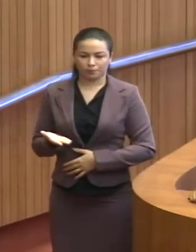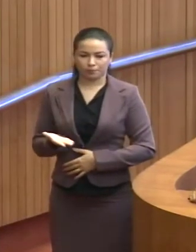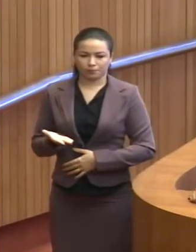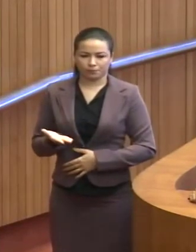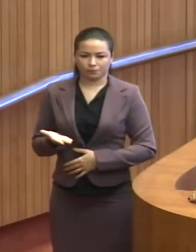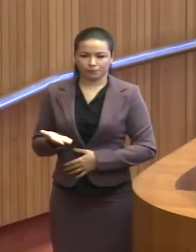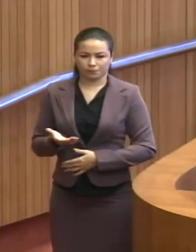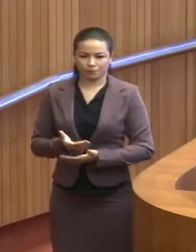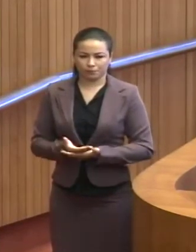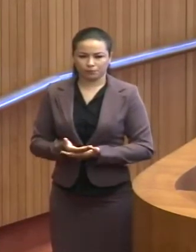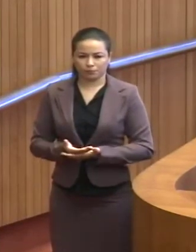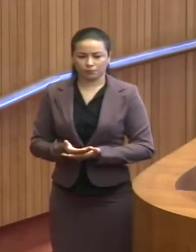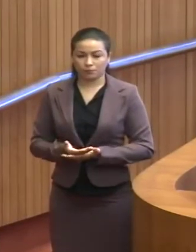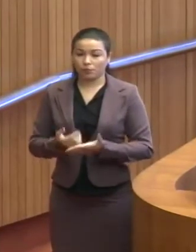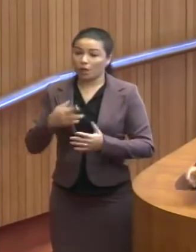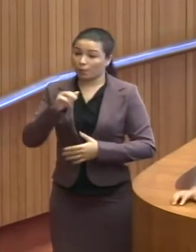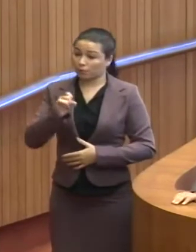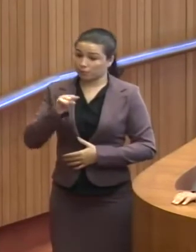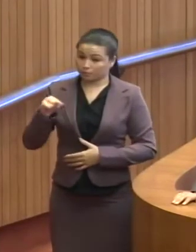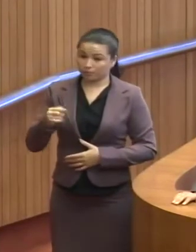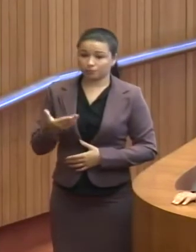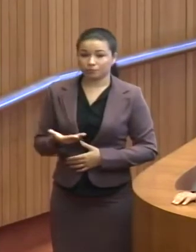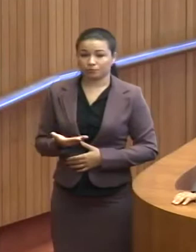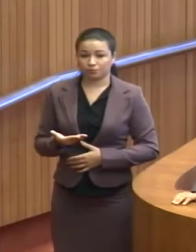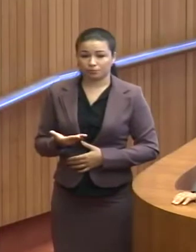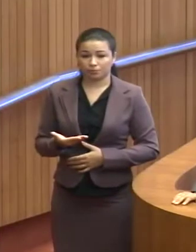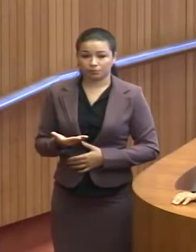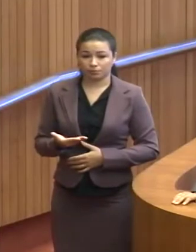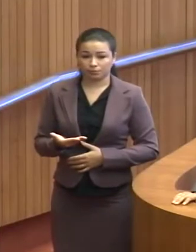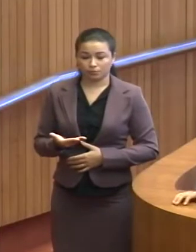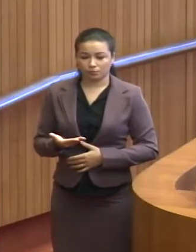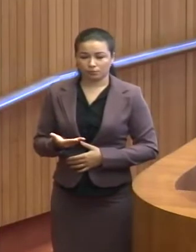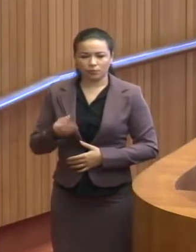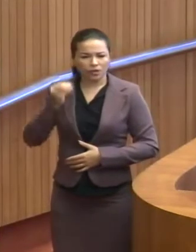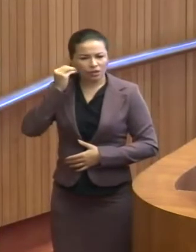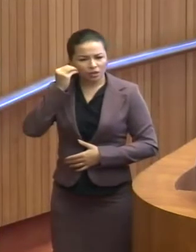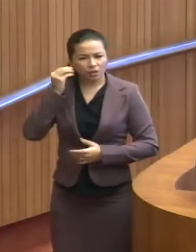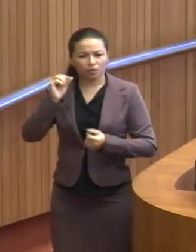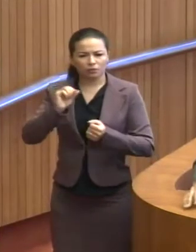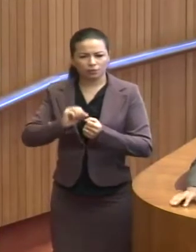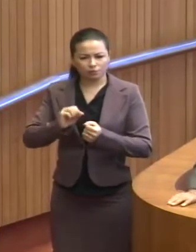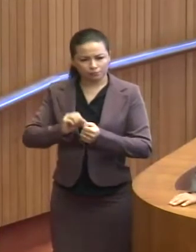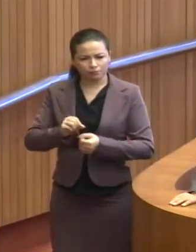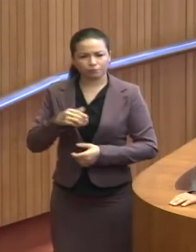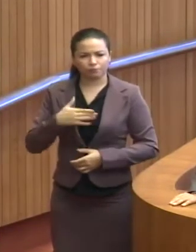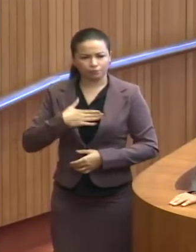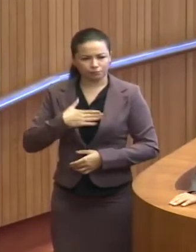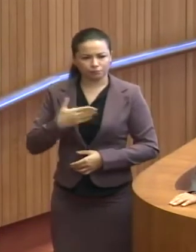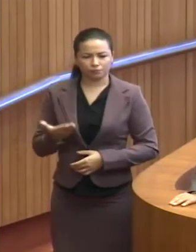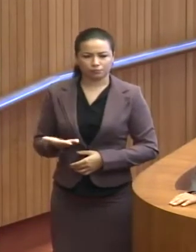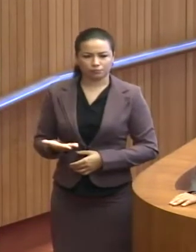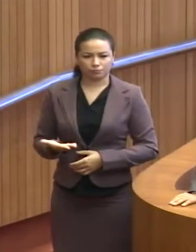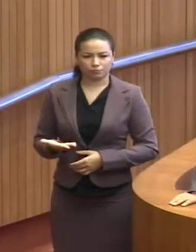pública, de uma reputação. Tentaram fazer isso comigo,